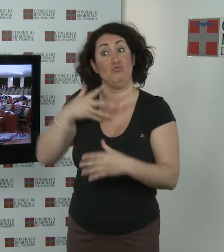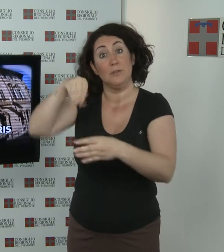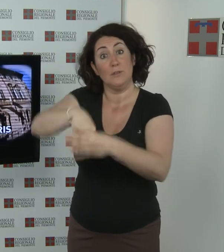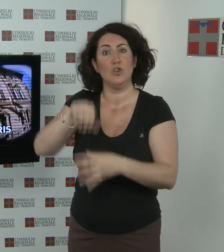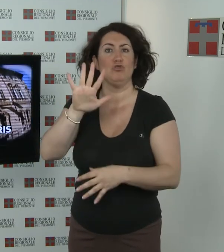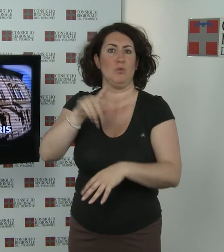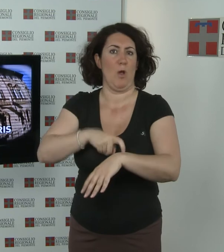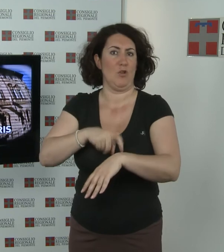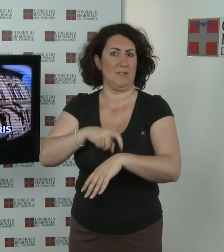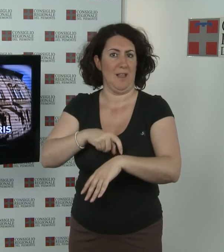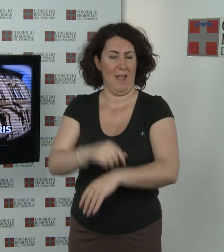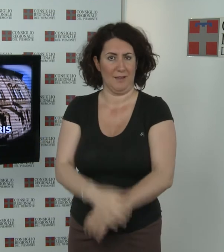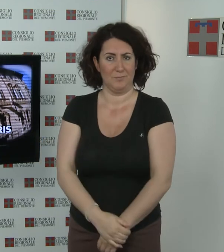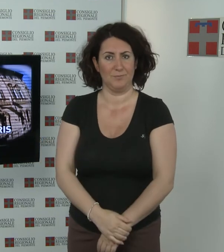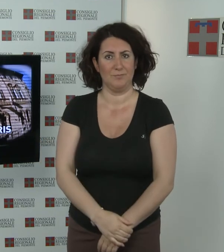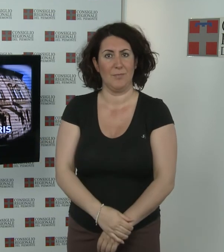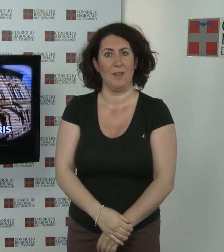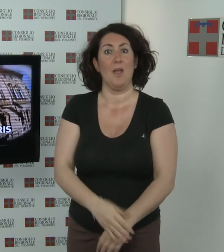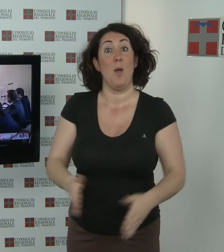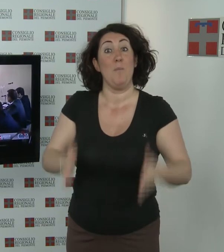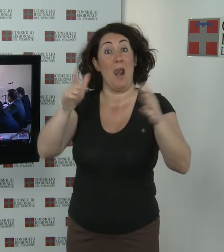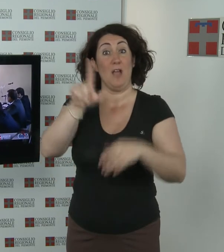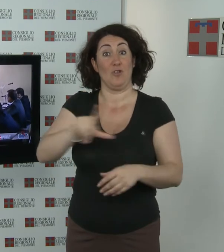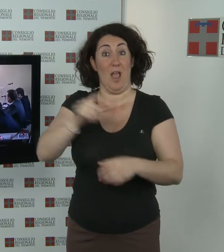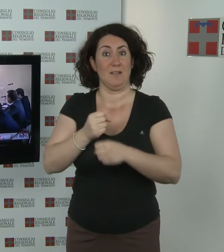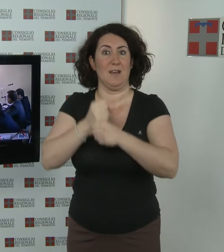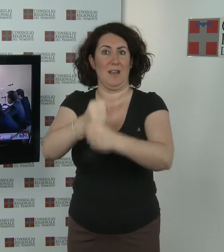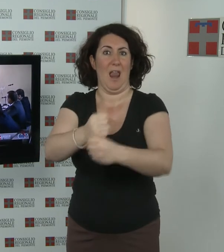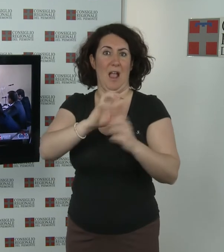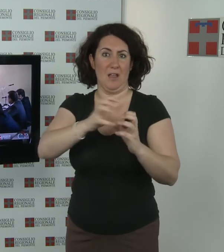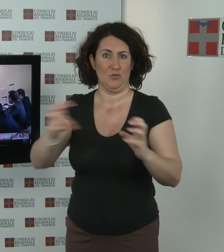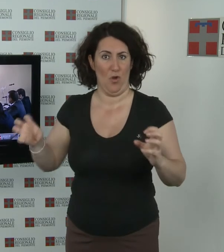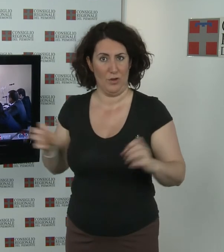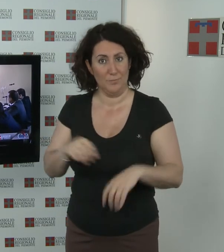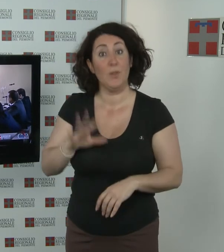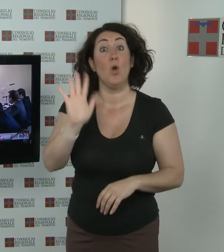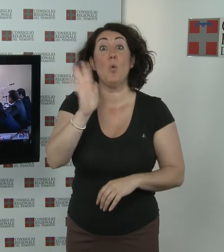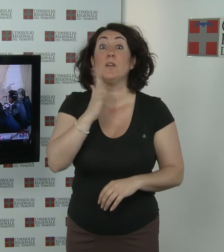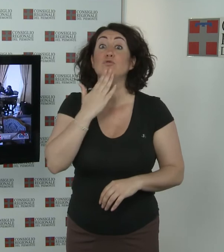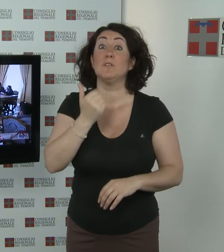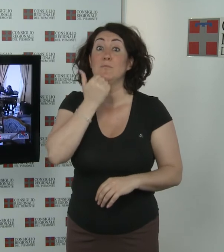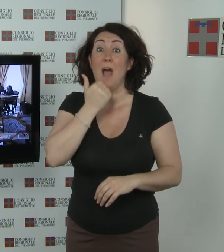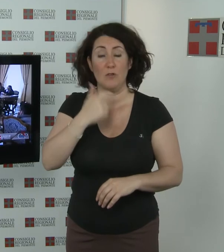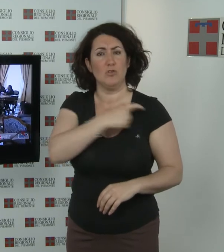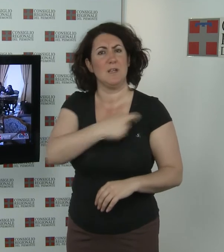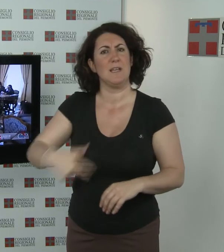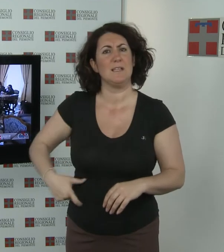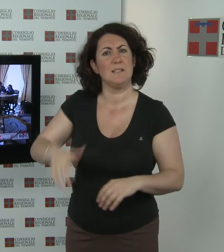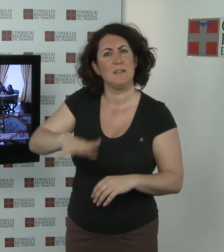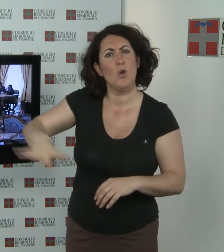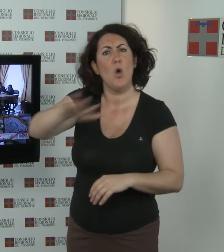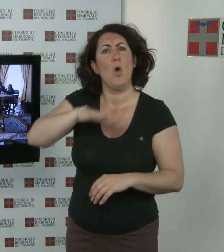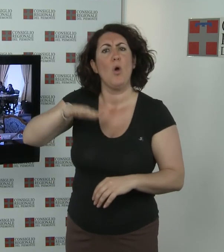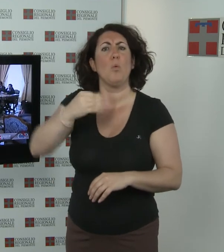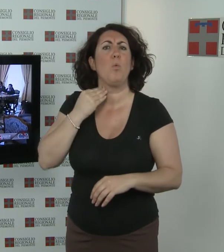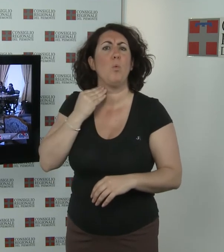consiglieri. Delegazioni a Palazzo Lascaris. Il 15 maggio è stata ricevuta una delegazione di sindaci del Cuneese che ha